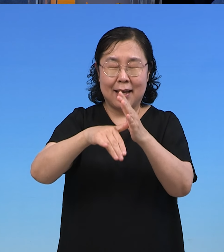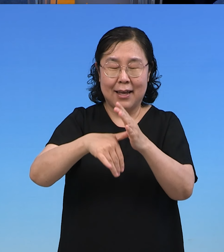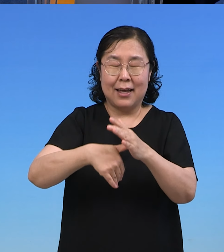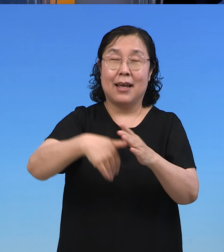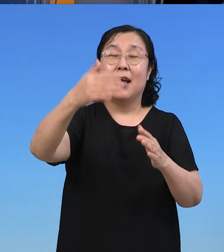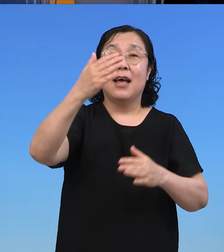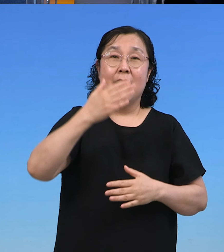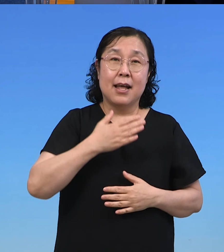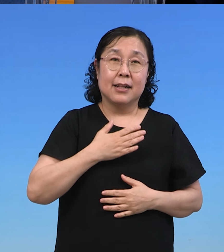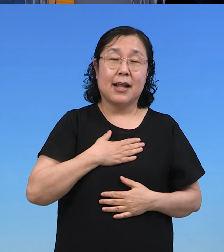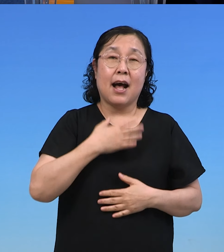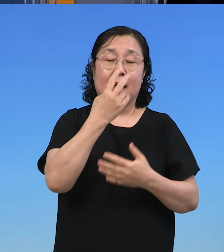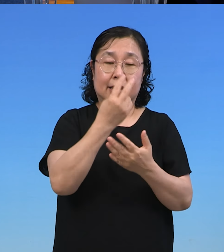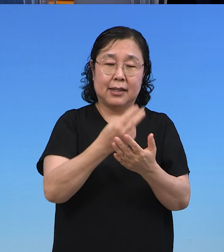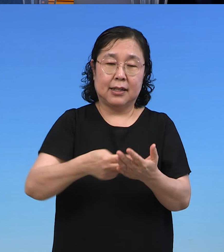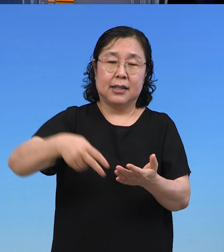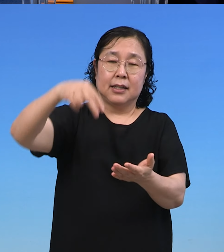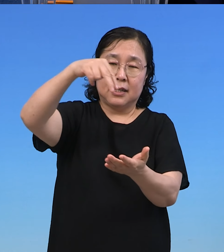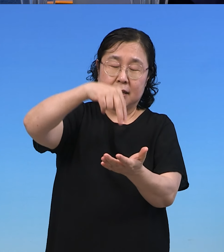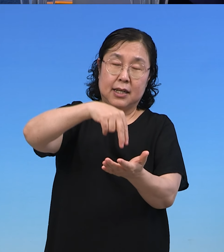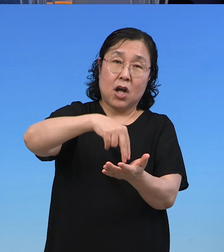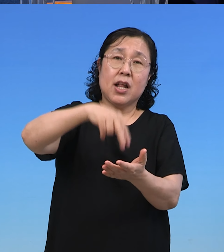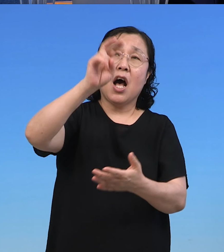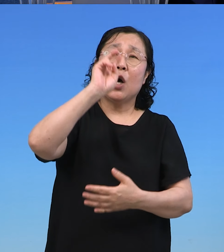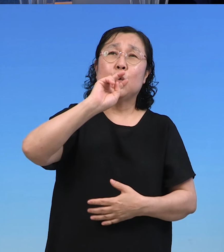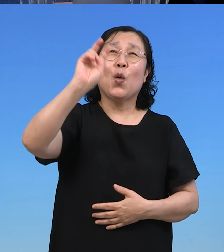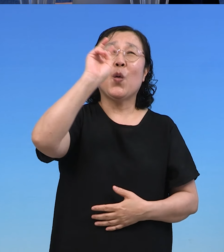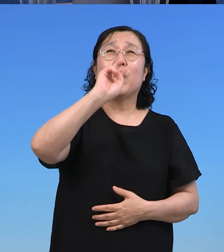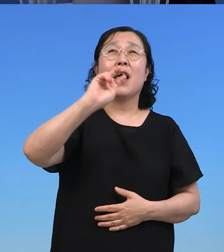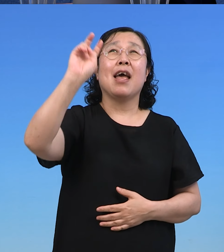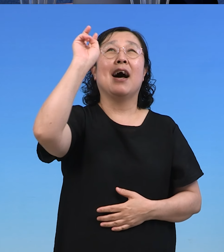나는 일어나 노래하리.